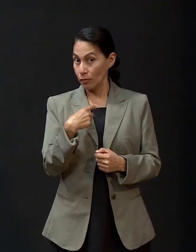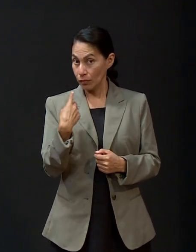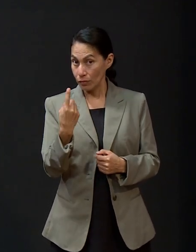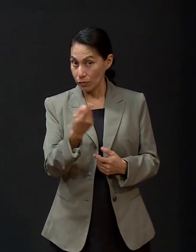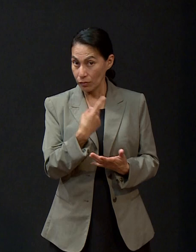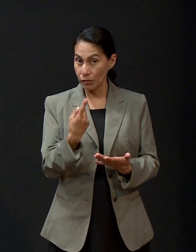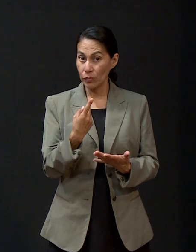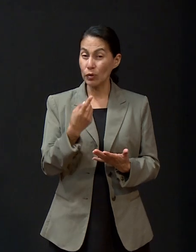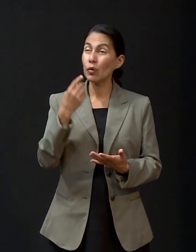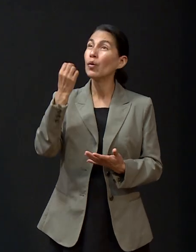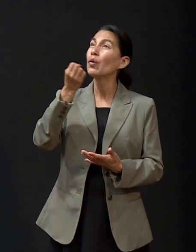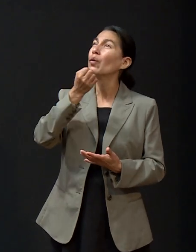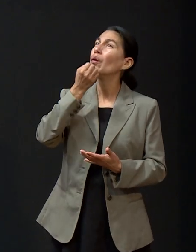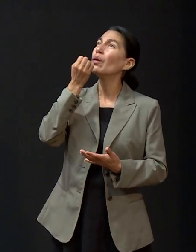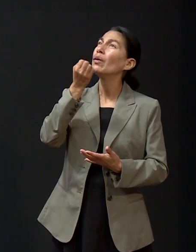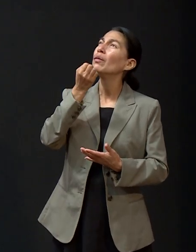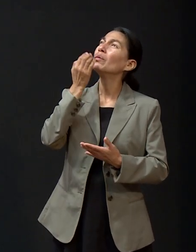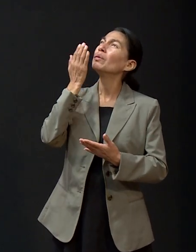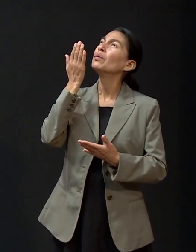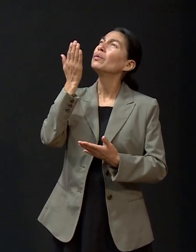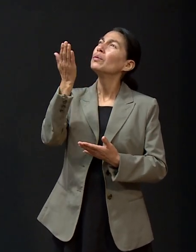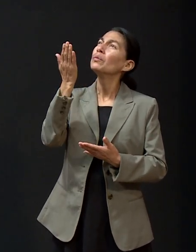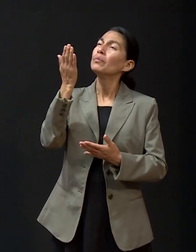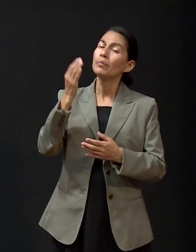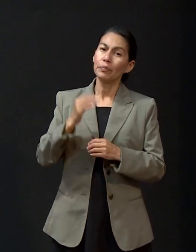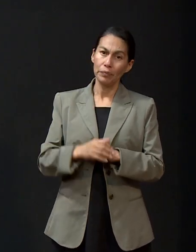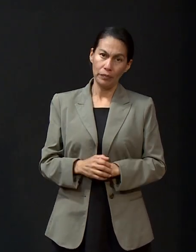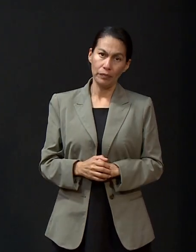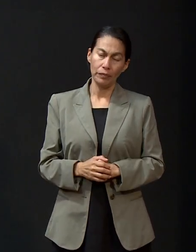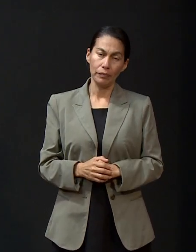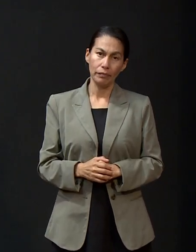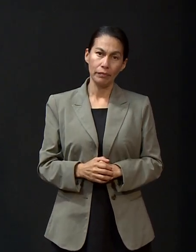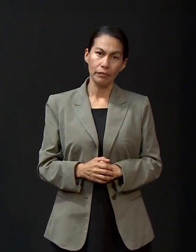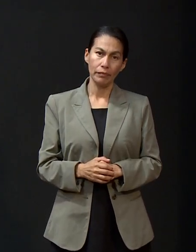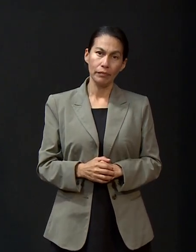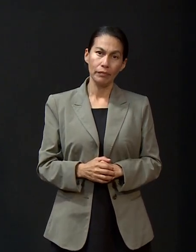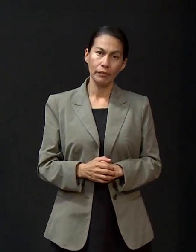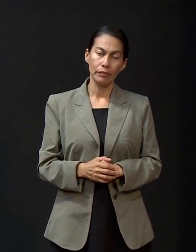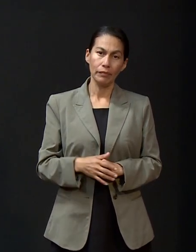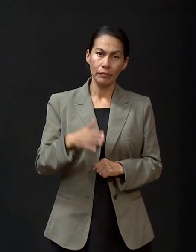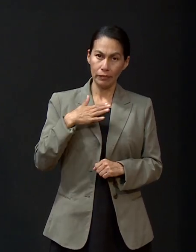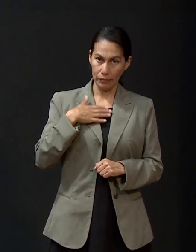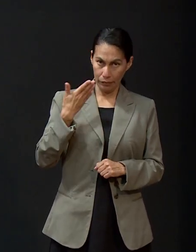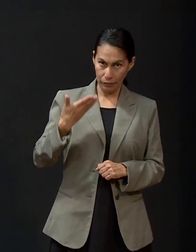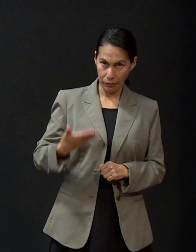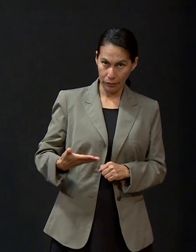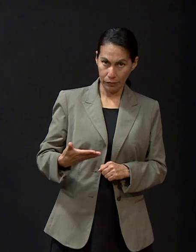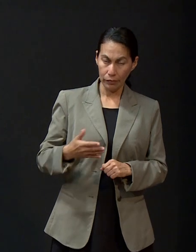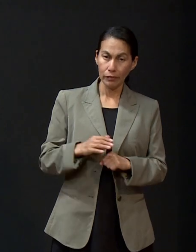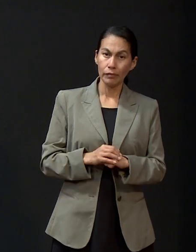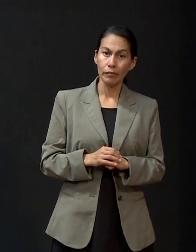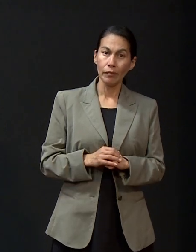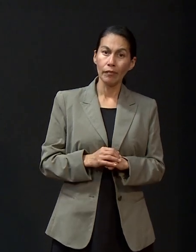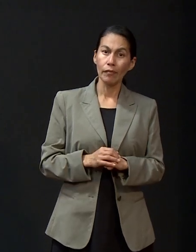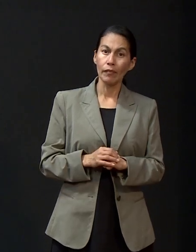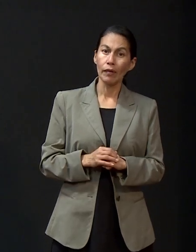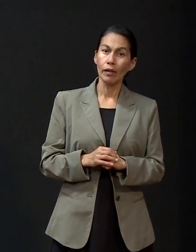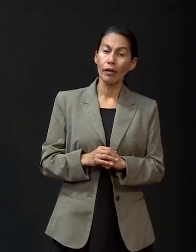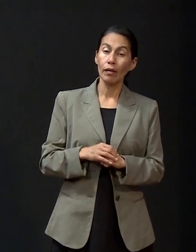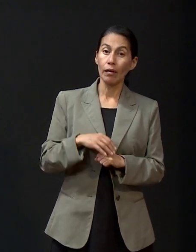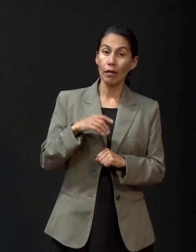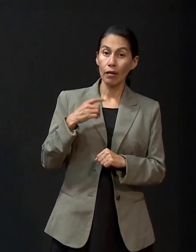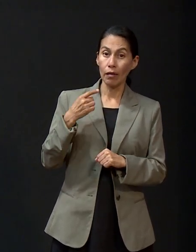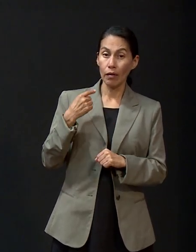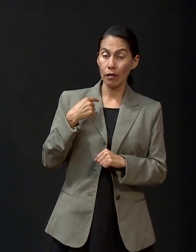Escuchándote Que tenemos cuando hay pedidos de oración Yo quiero agradecer a Dios